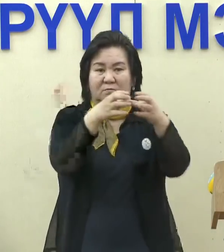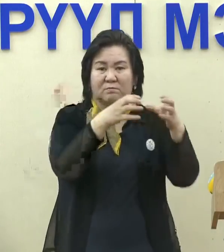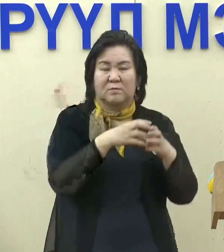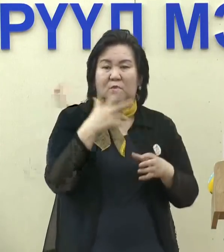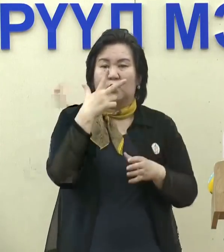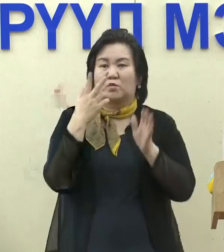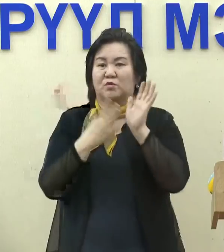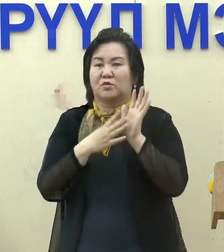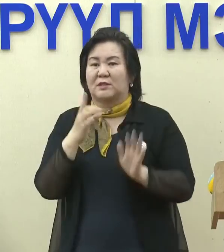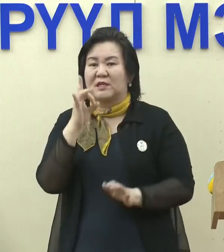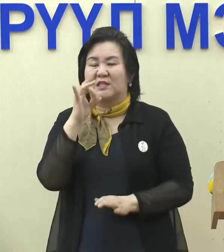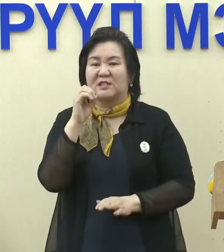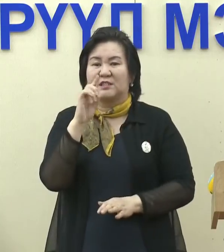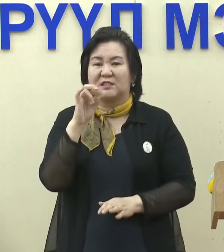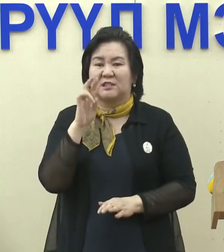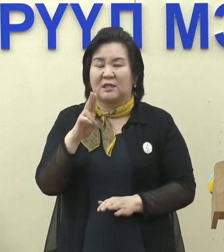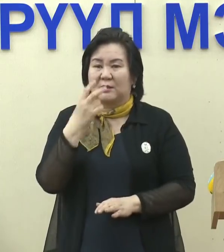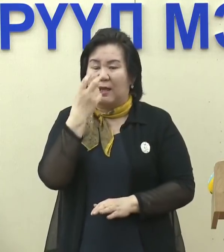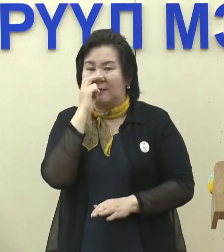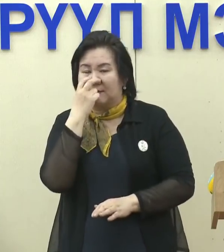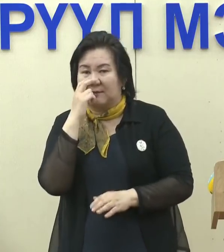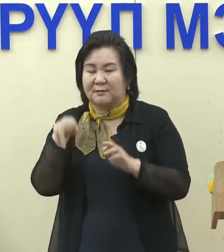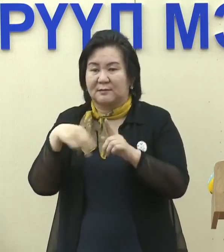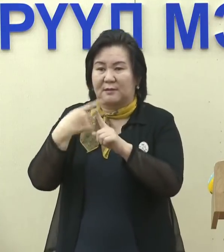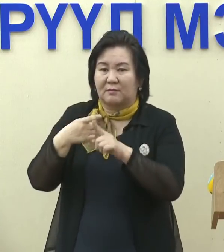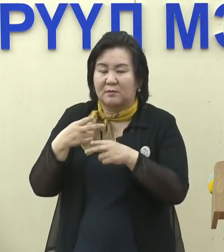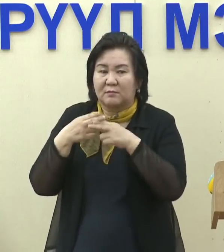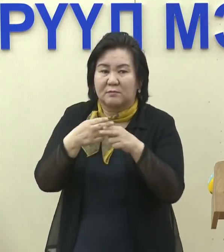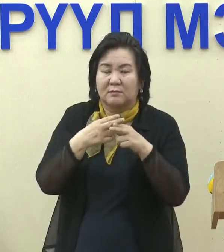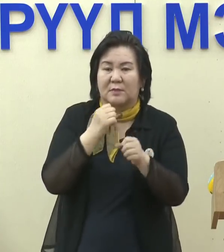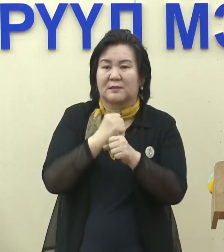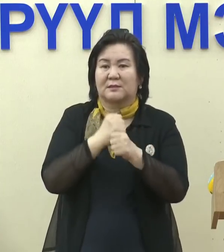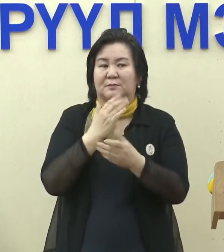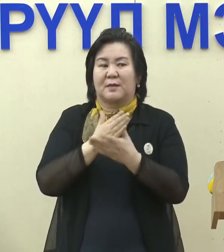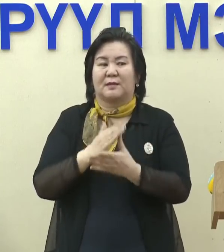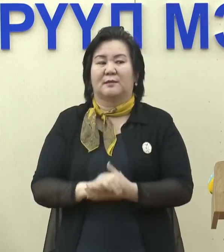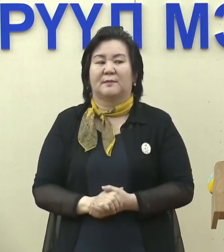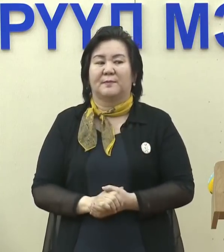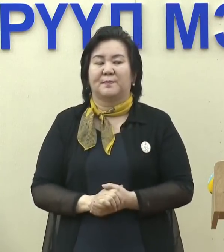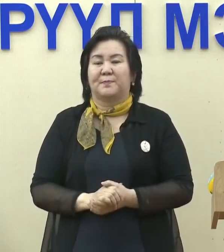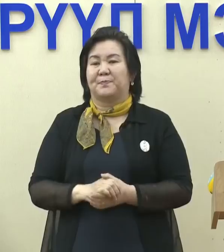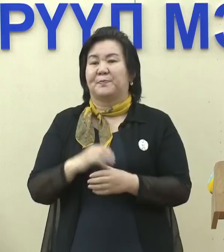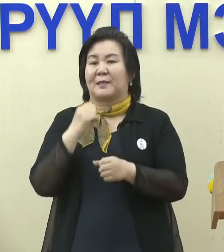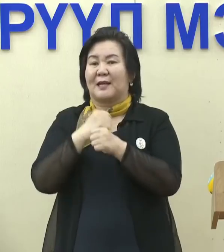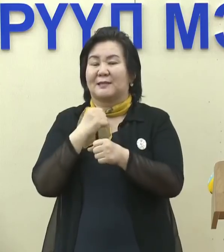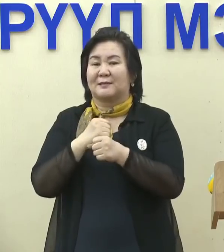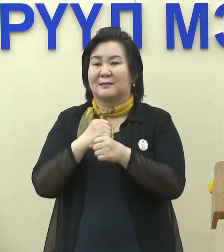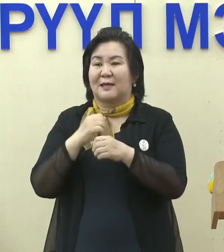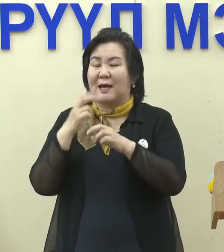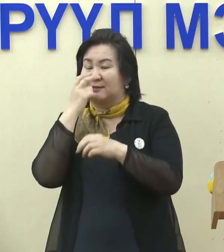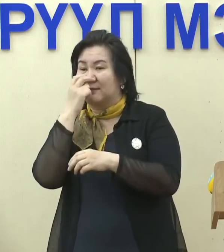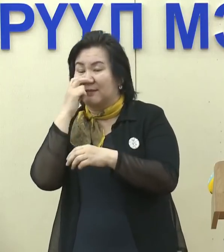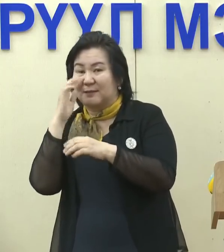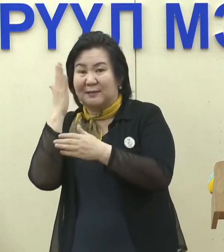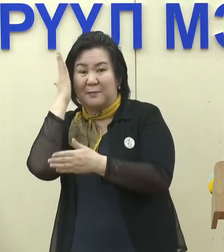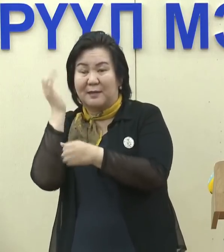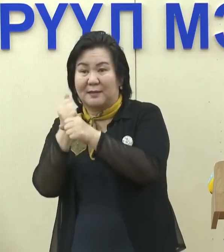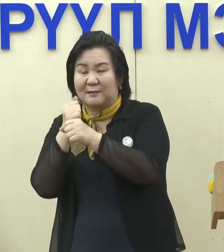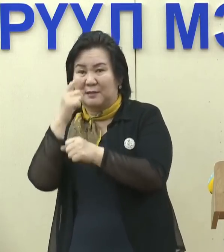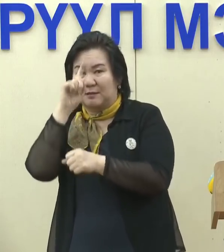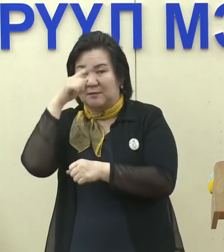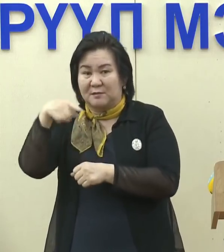эмч ажиглалт хийж тусламж үйлчилгээ үзүүлэн ажиллаж байна. За ажиглалтын байранд ажиллаж байгаа резидент эмчнэрийг Дэлхийн